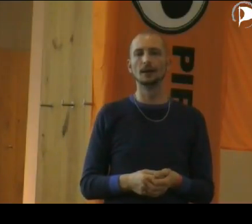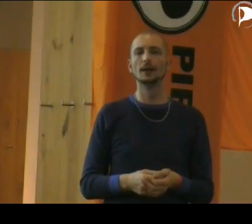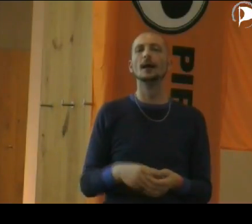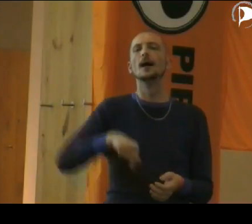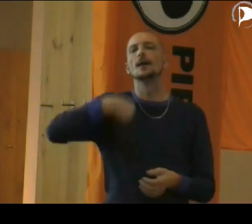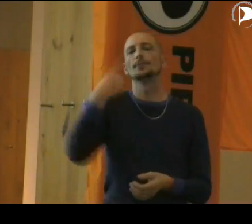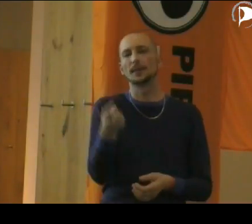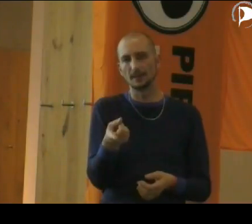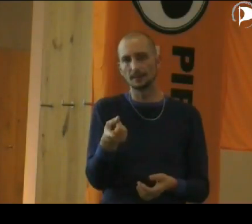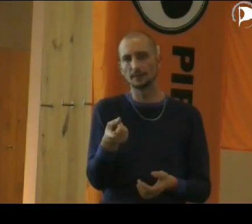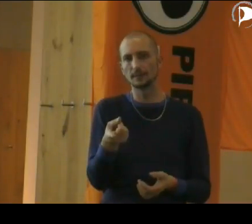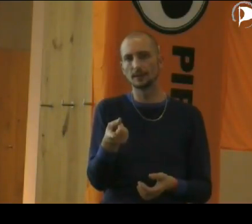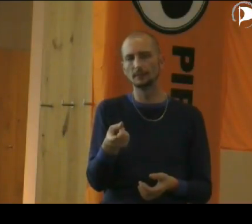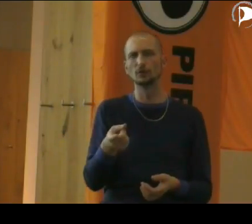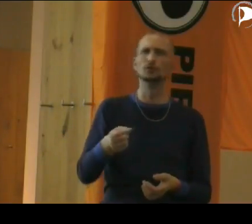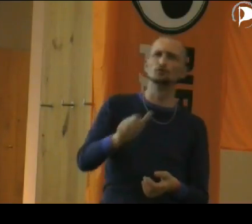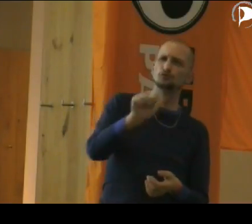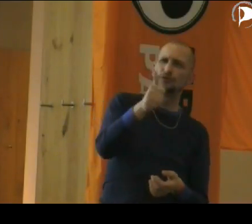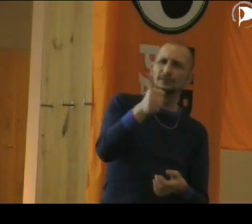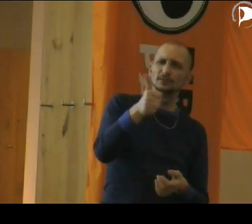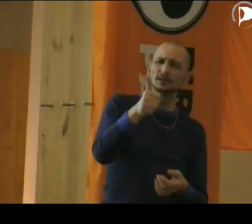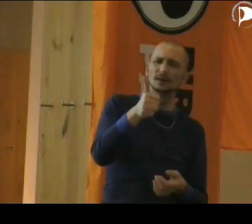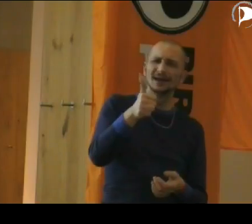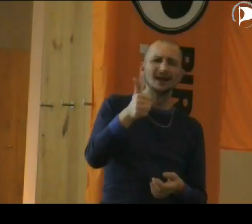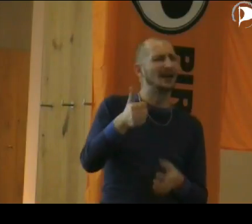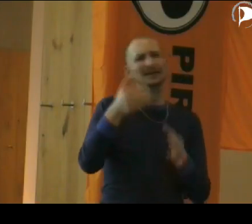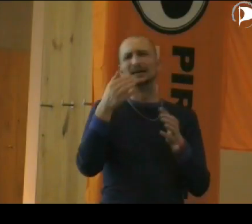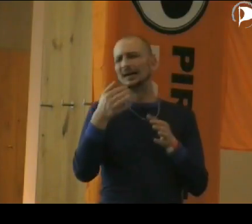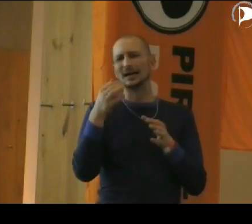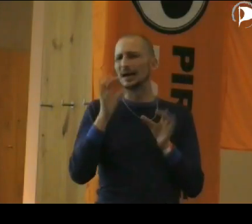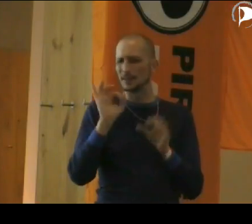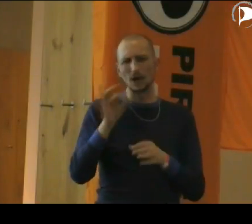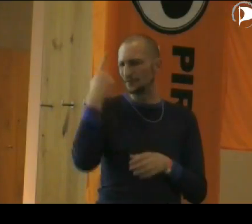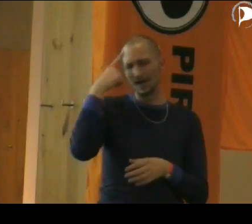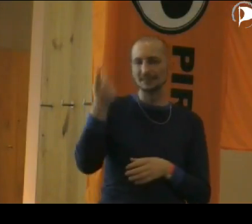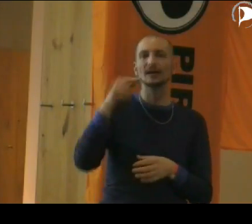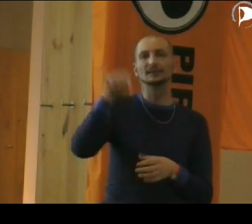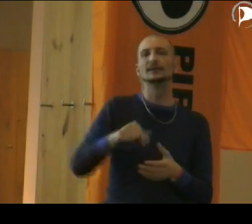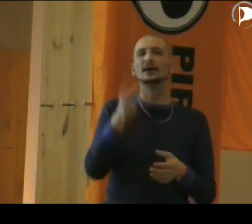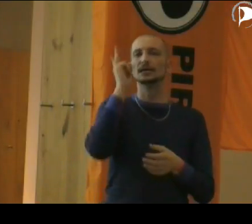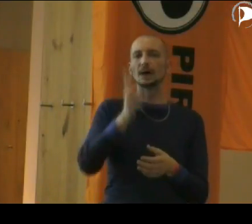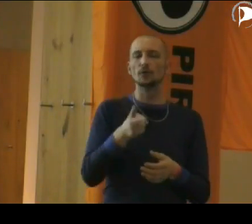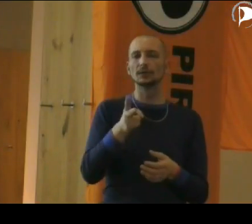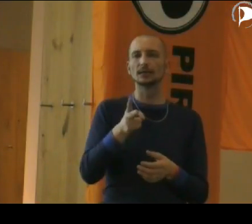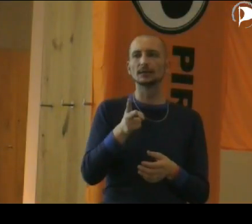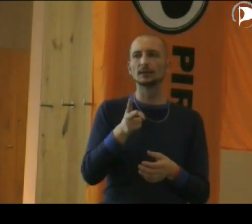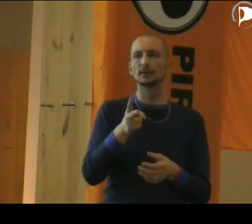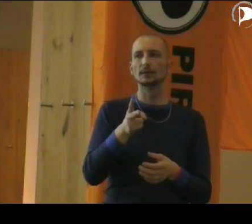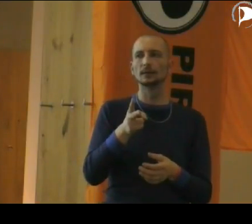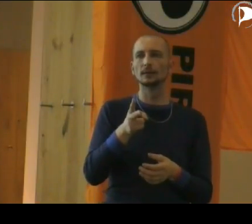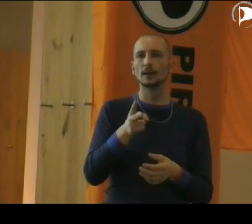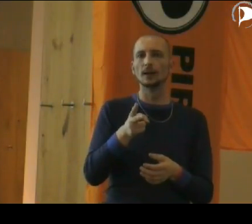dann geschätzt ich weiß es wirklich liebe auswendig sowie die zweite entscheidung raus geschickt um diese menge ist